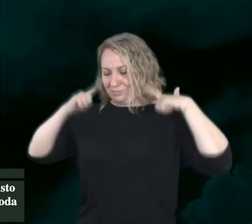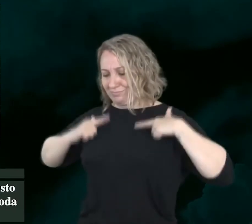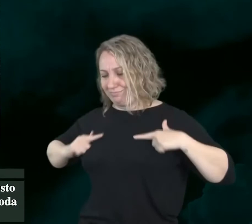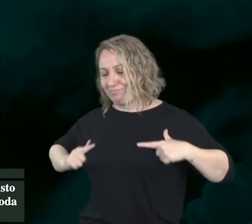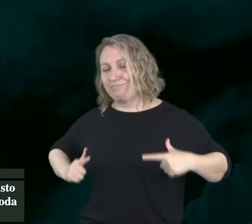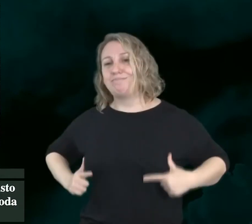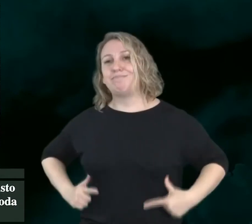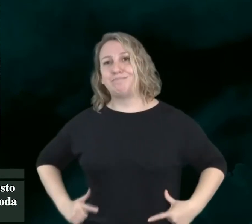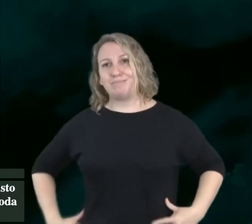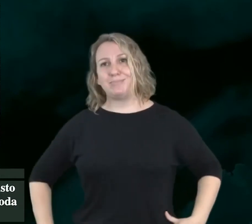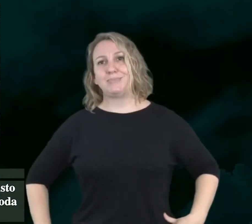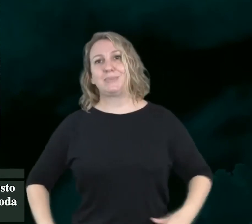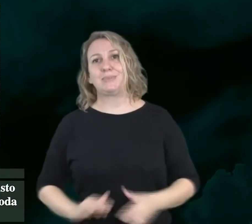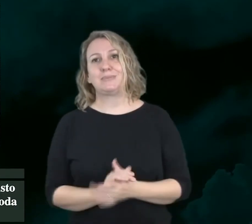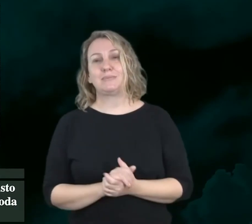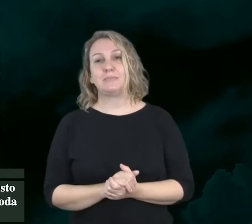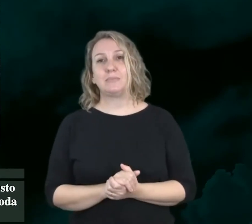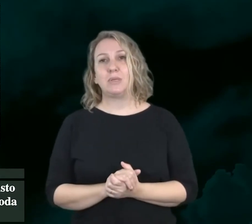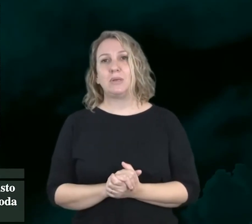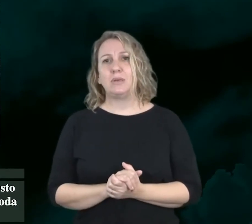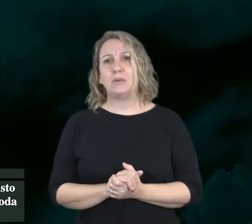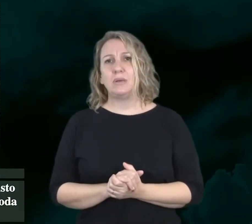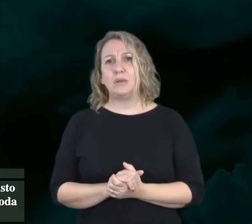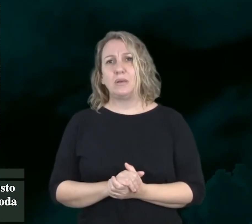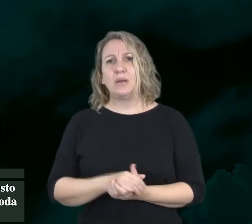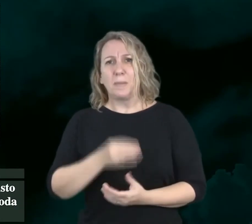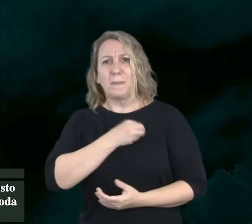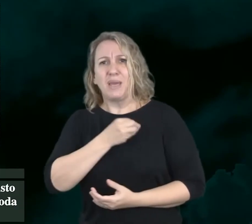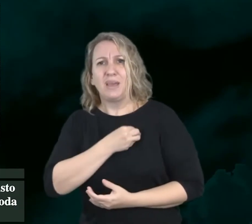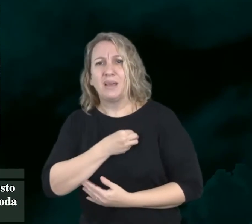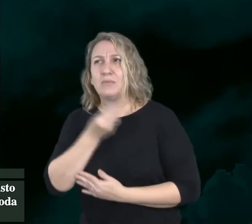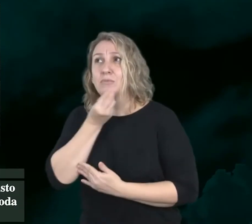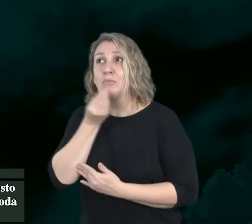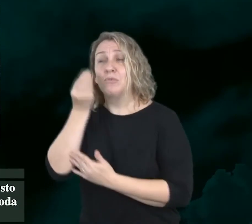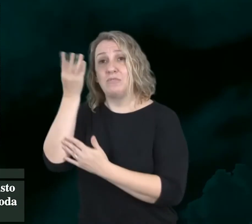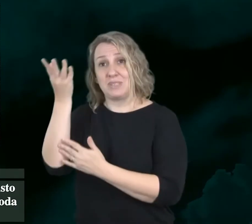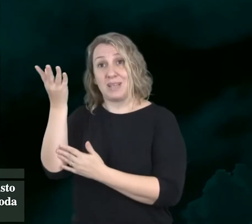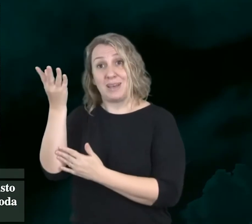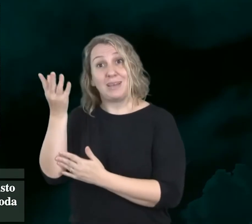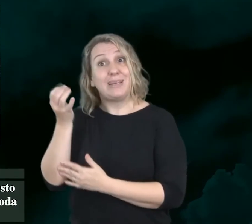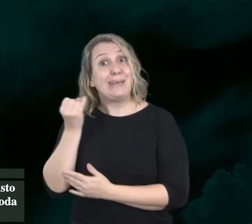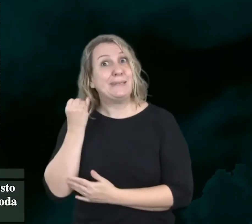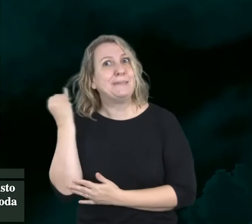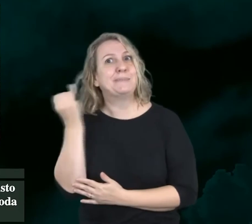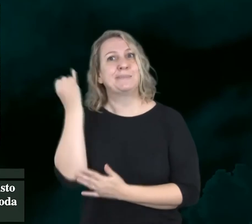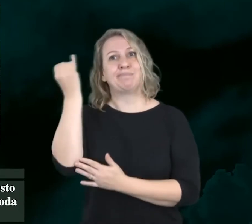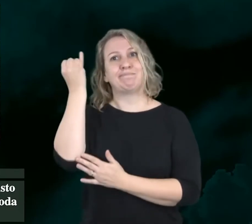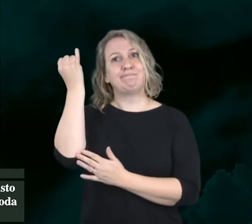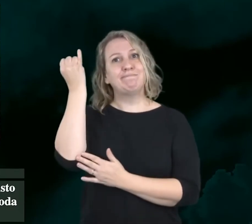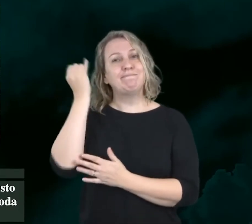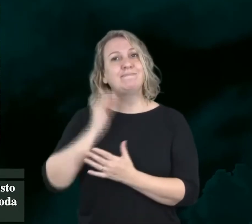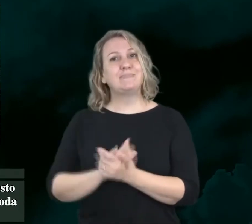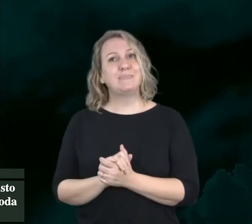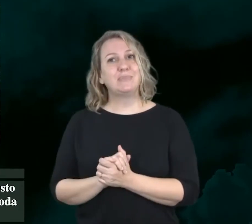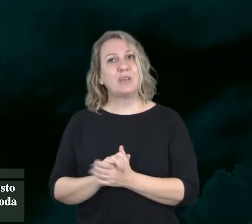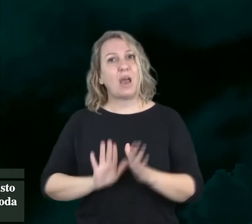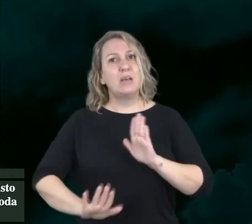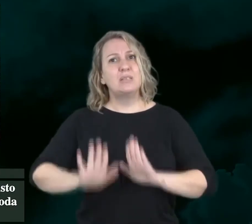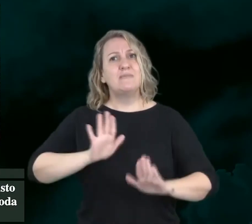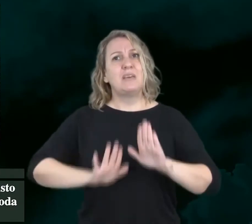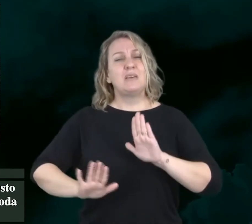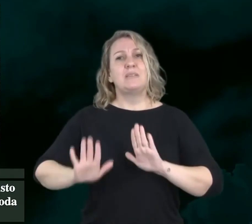os pecados faz bem para nós. Muitas vezes nós sempre temos uma postura